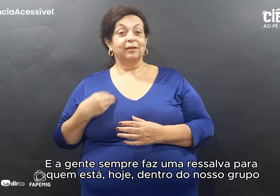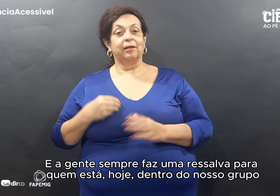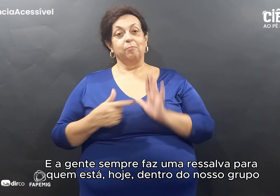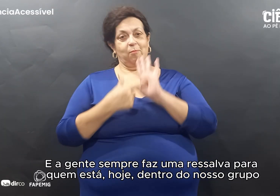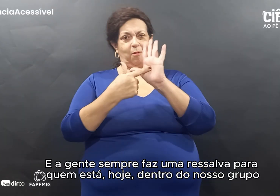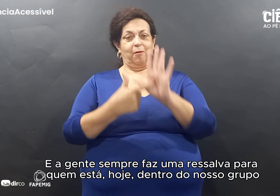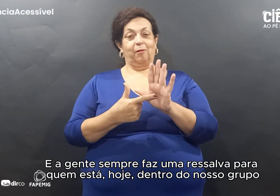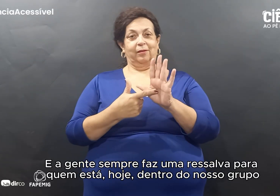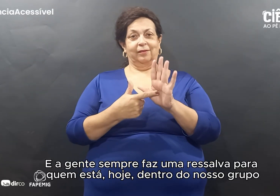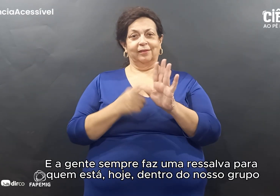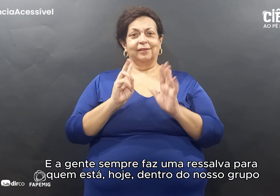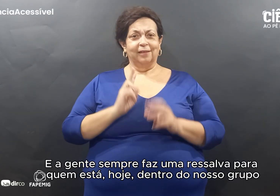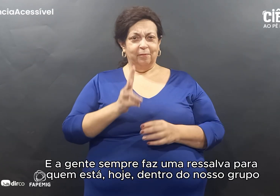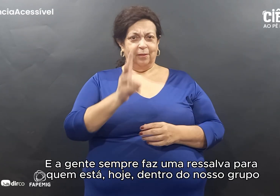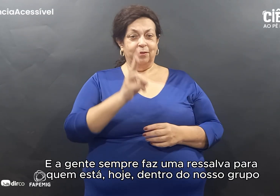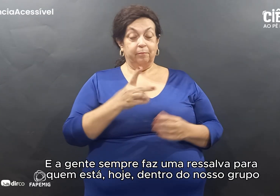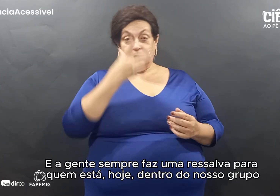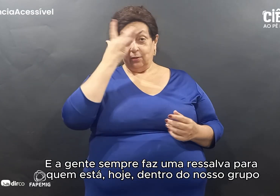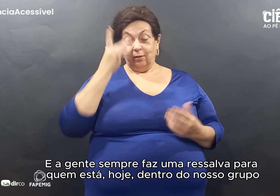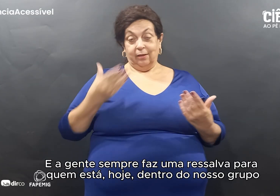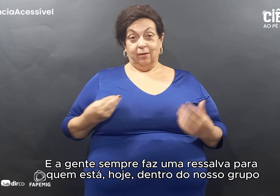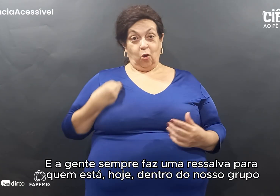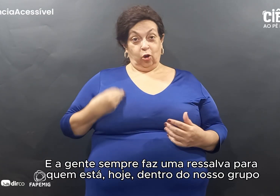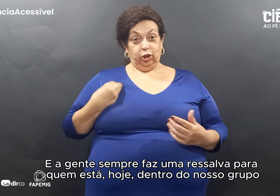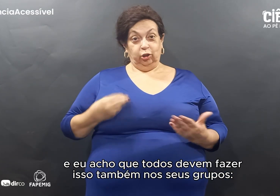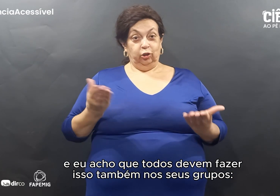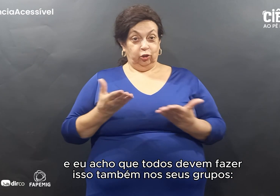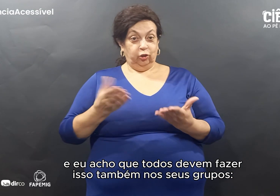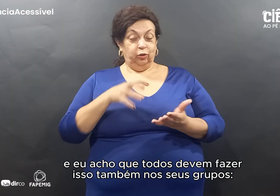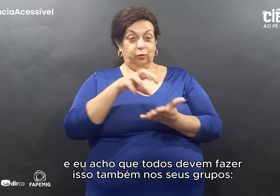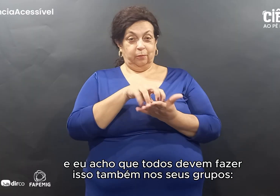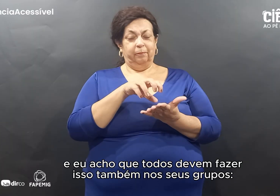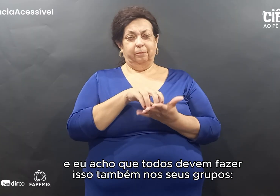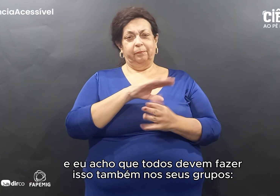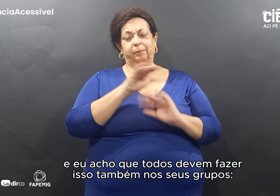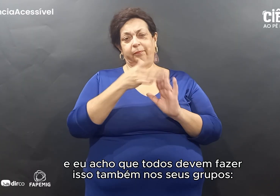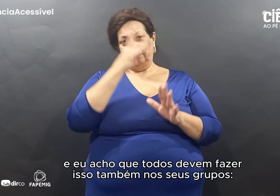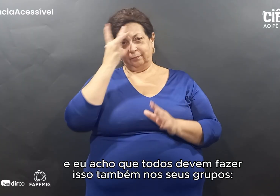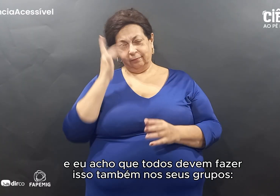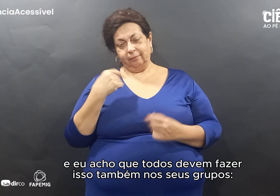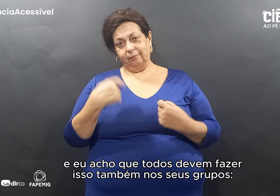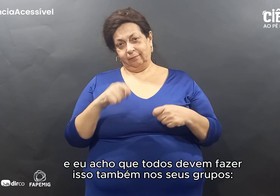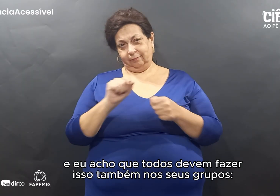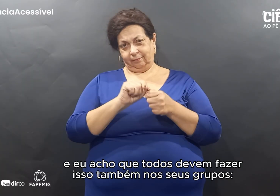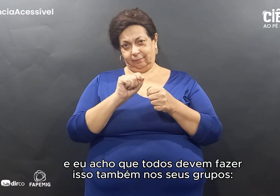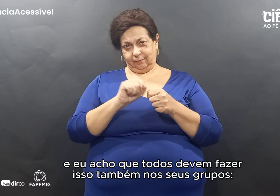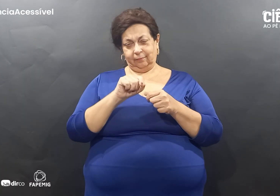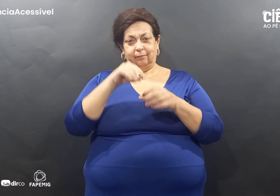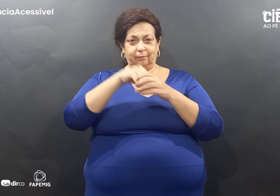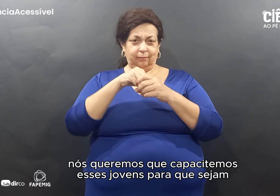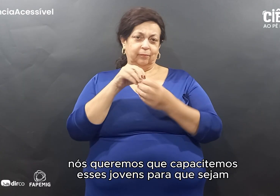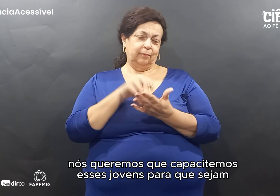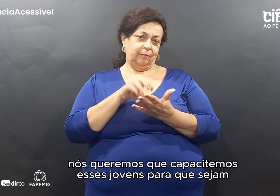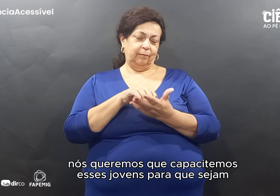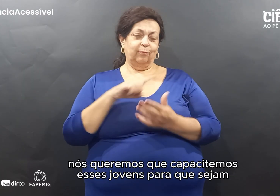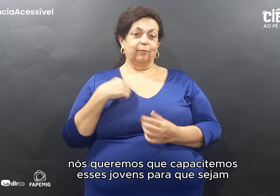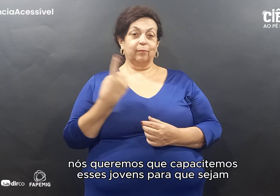ressalva para quem está hoje dentro do nosso grupo, e eu acho que todos devem fazer isso também nos seus grupos.